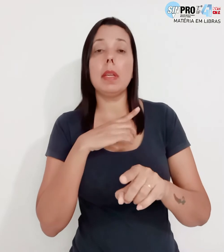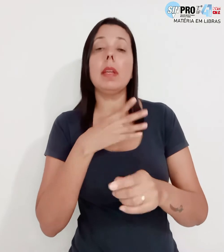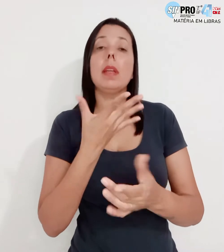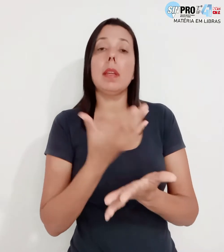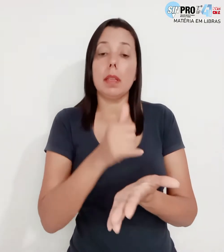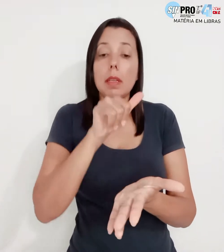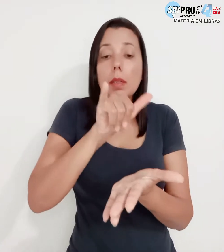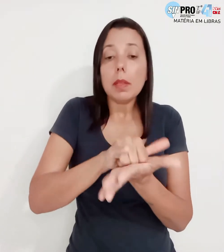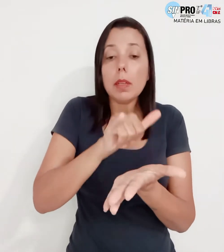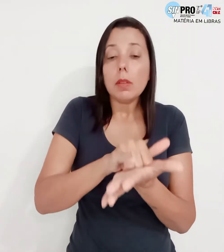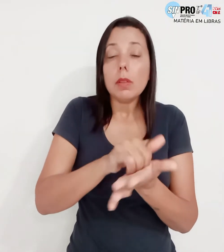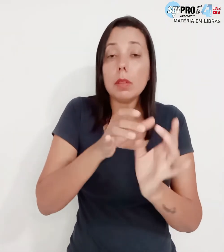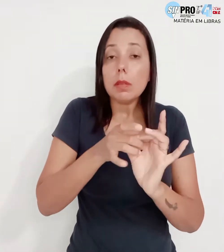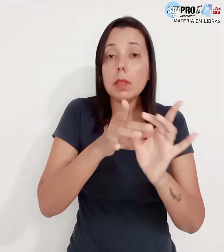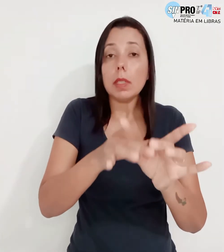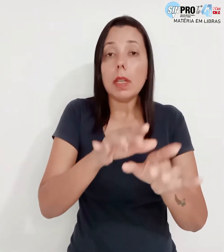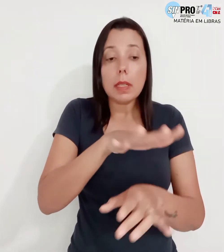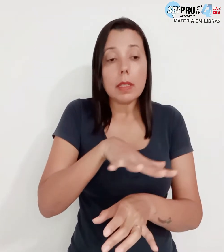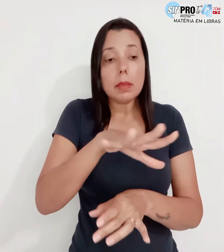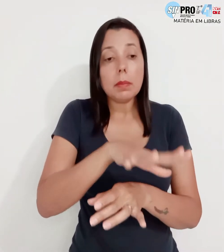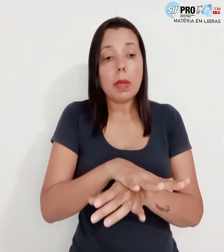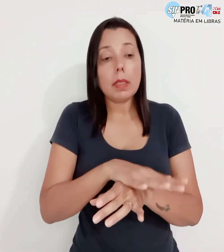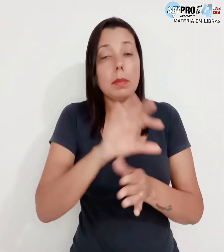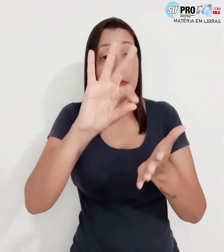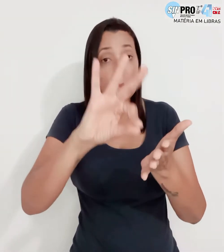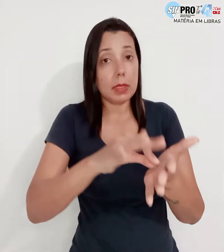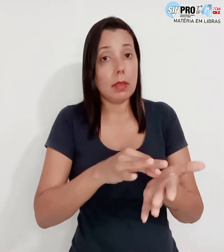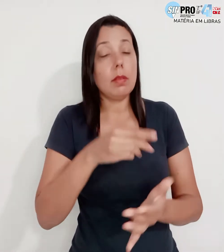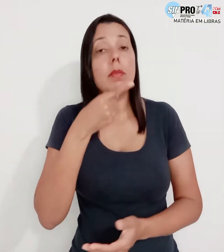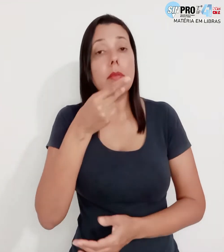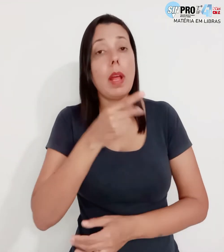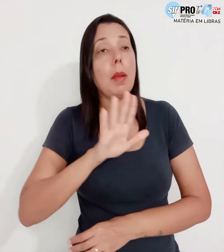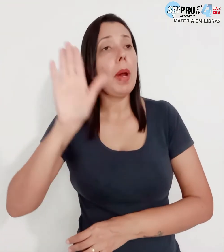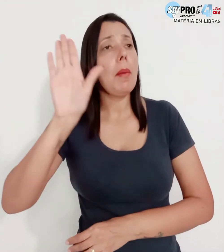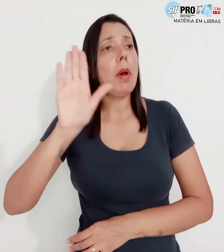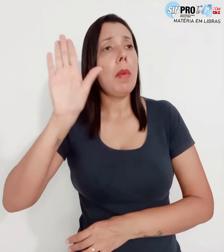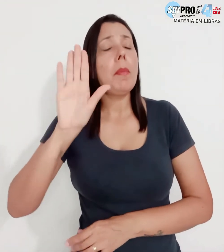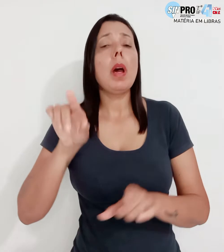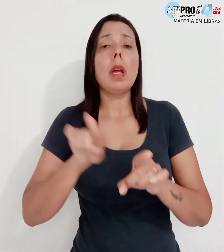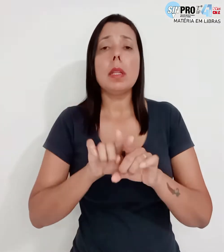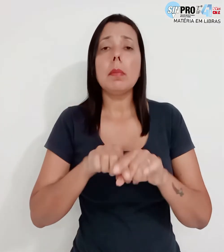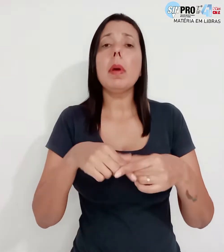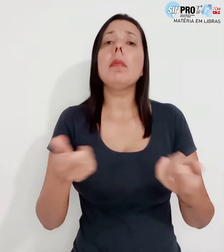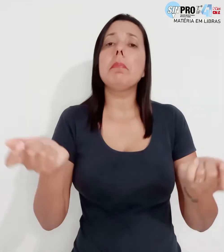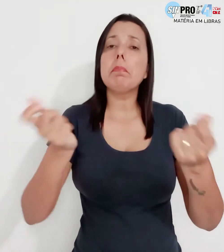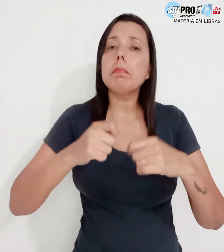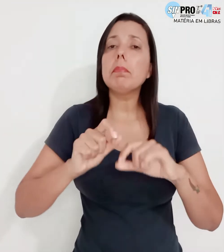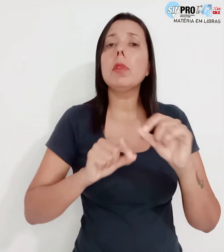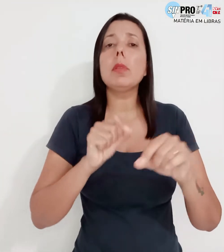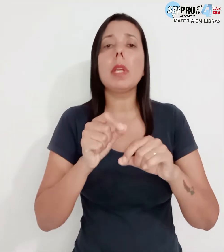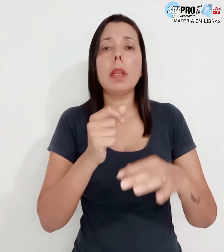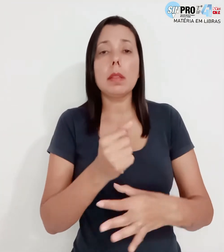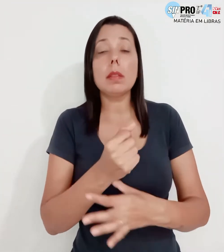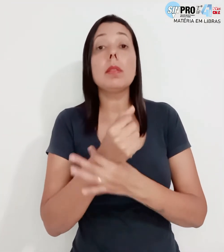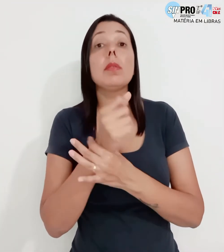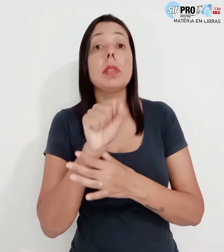disponibilizará espaço para inscrições de falas, além de possibilidade segura